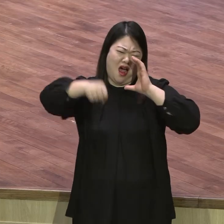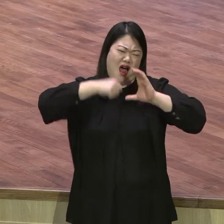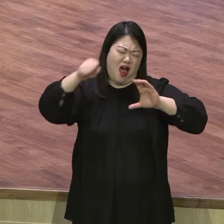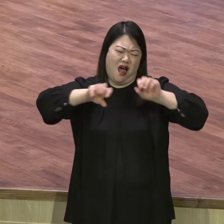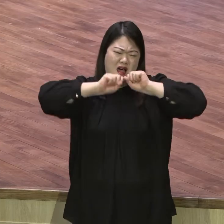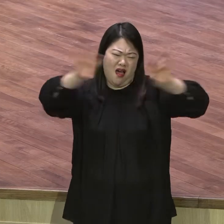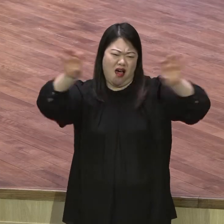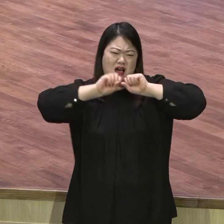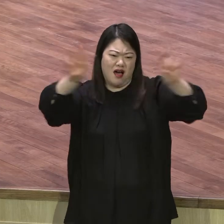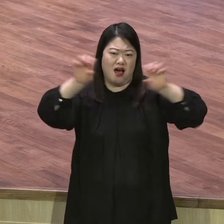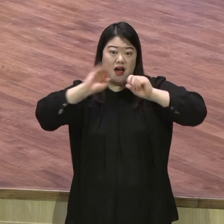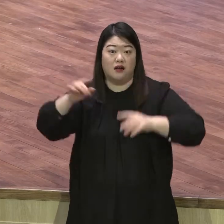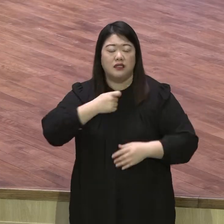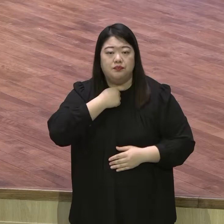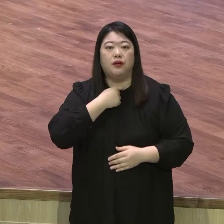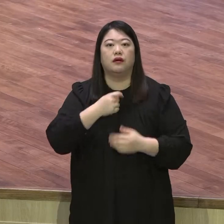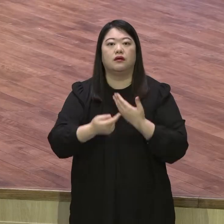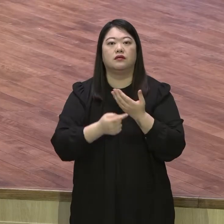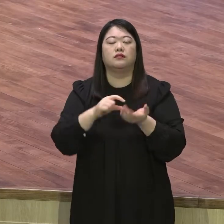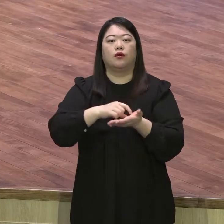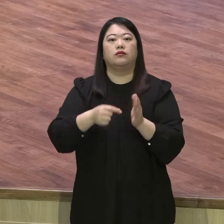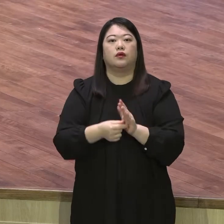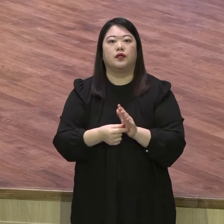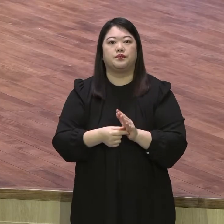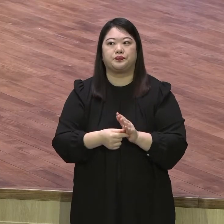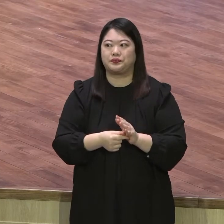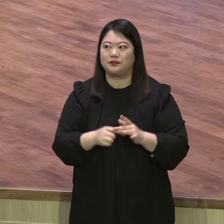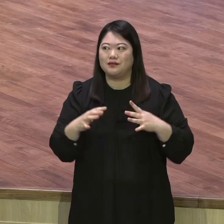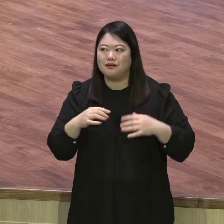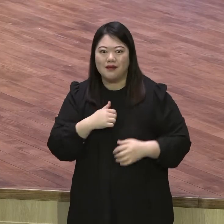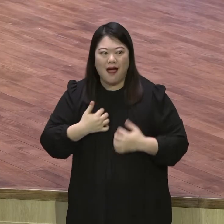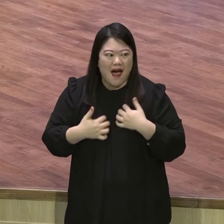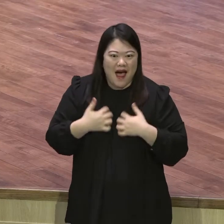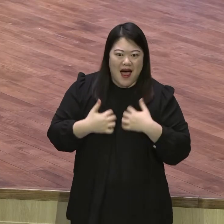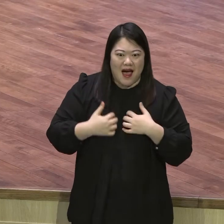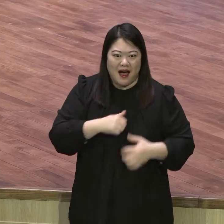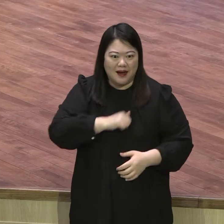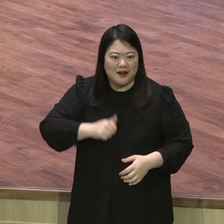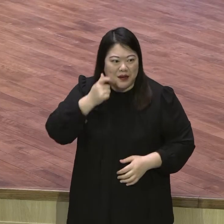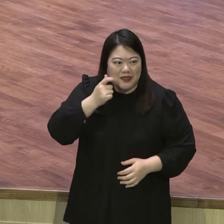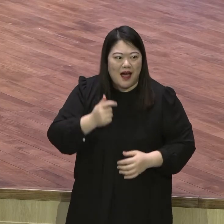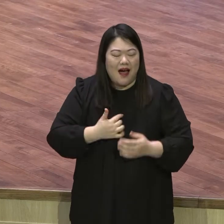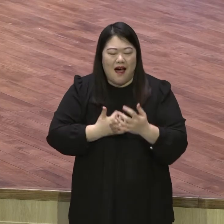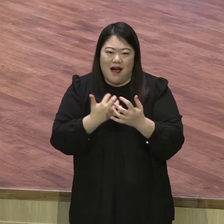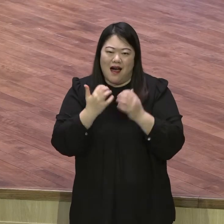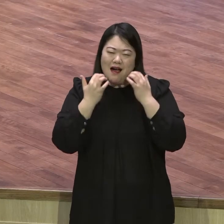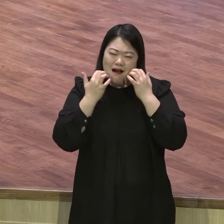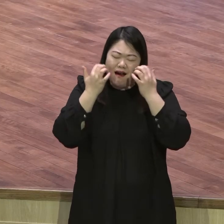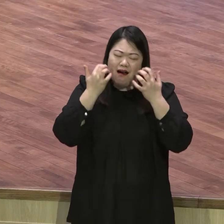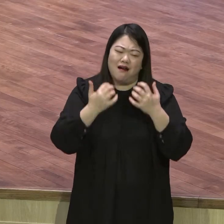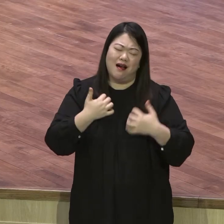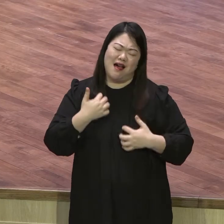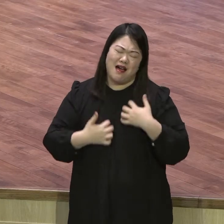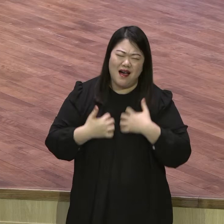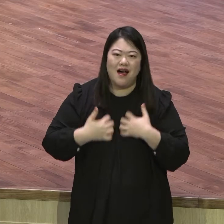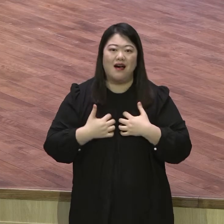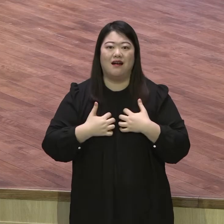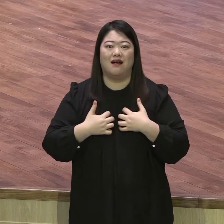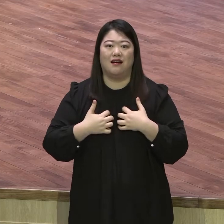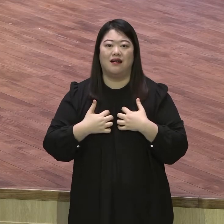이렇게 번역해. 너무나 기뻐서 참을 수 없을 만큼 벅차고